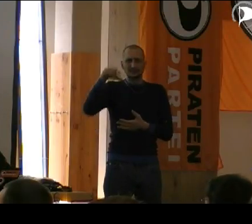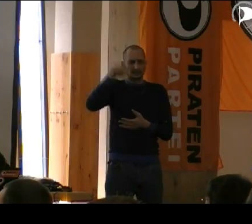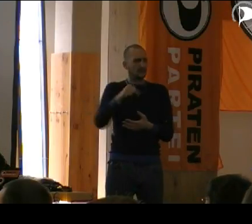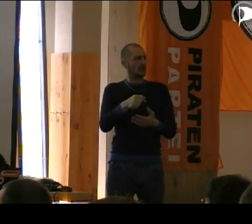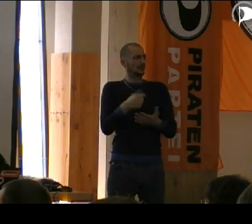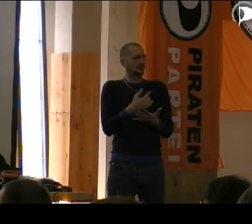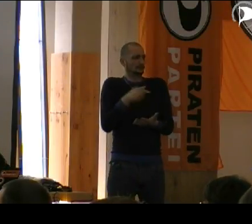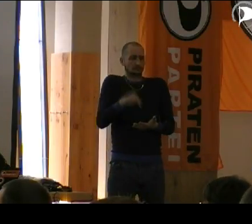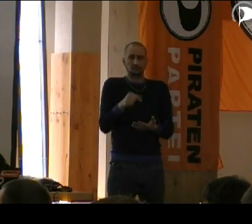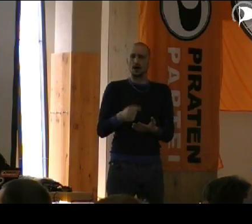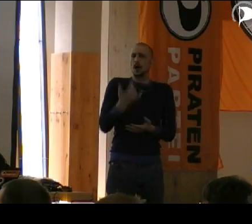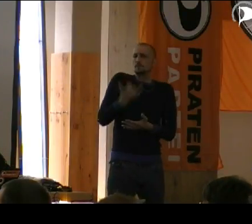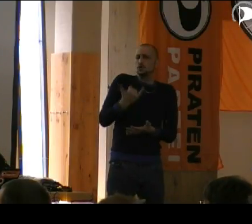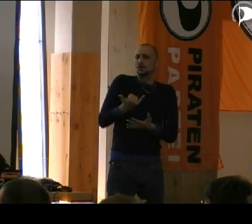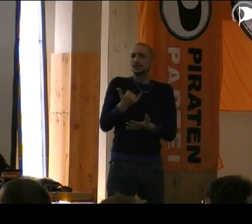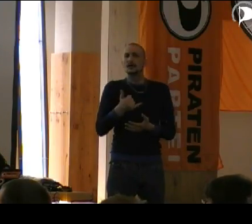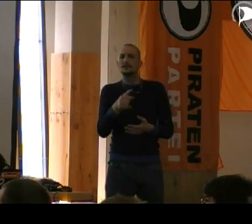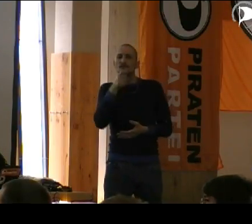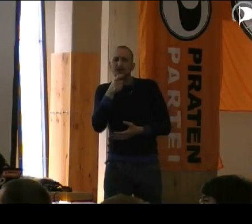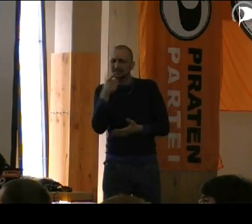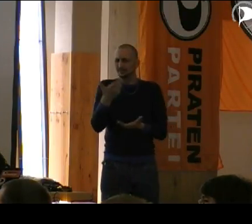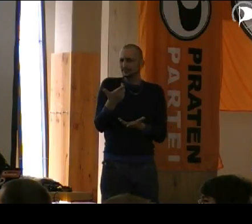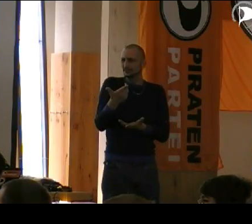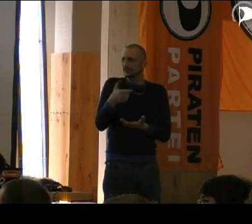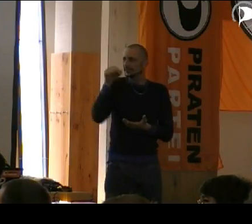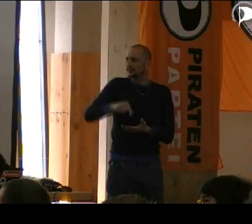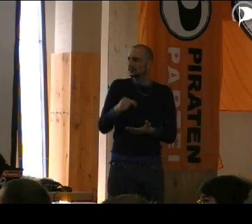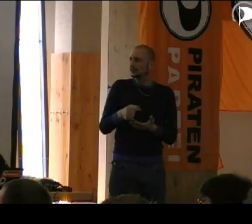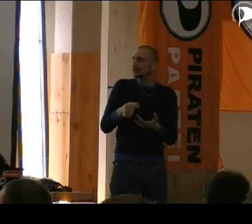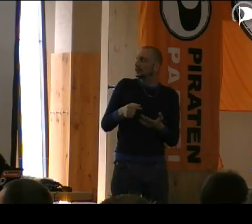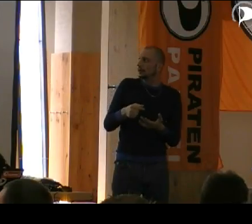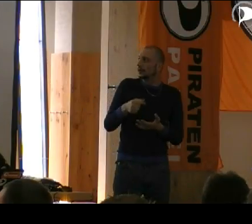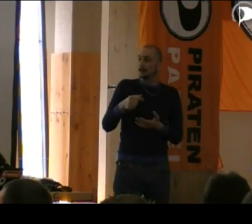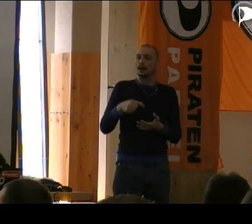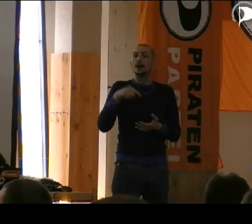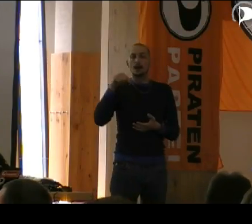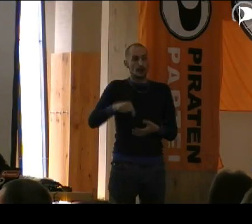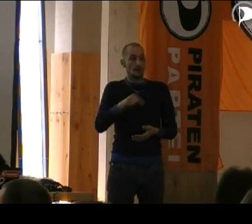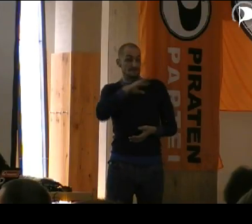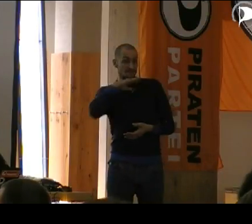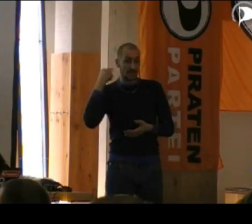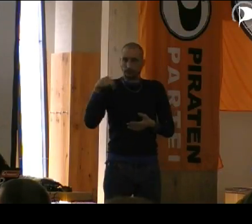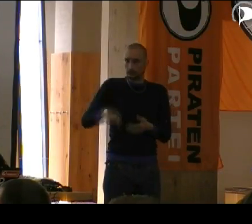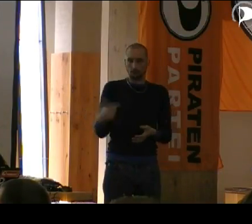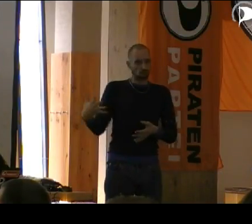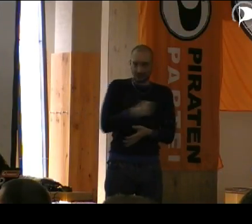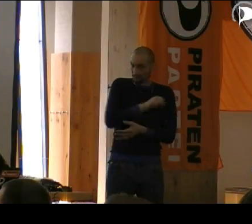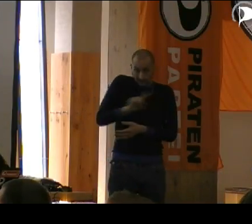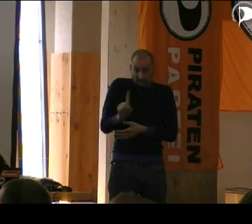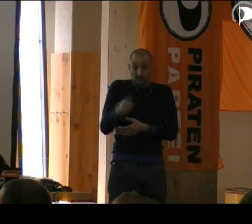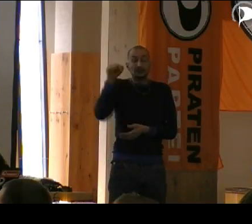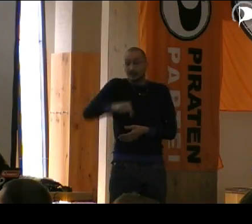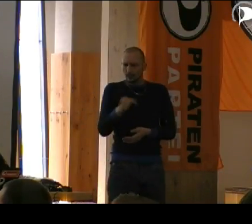ich weiß und das wifi ticket schon ausgerufen wurde weil zu viele gates wurde aber jedes einzelne